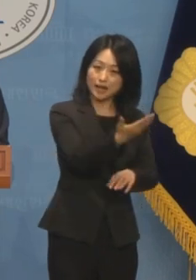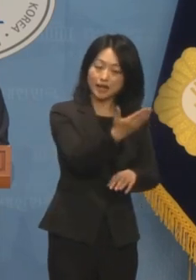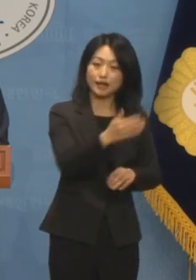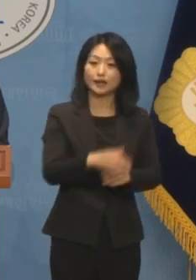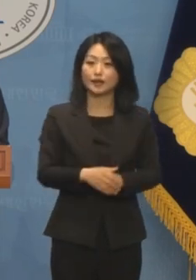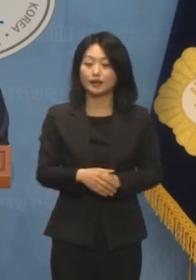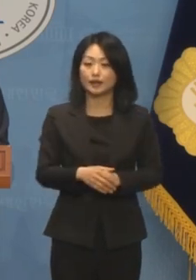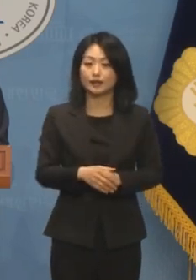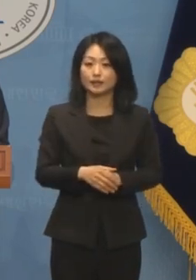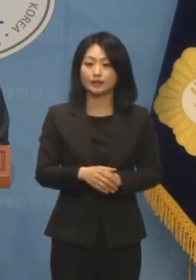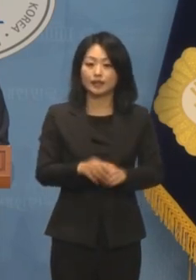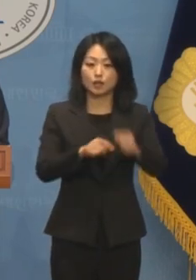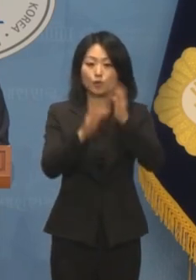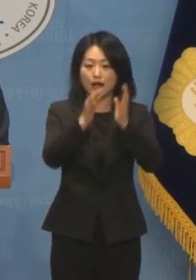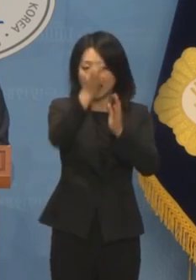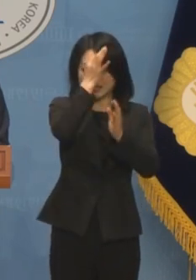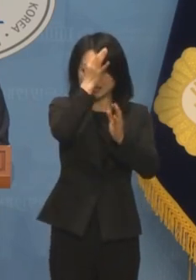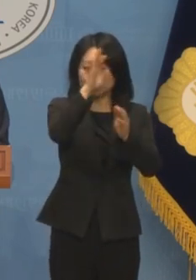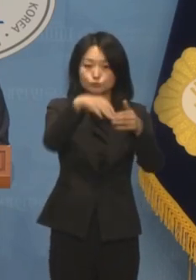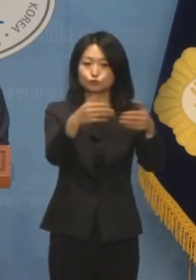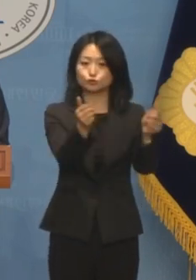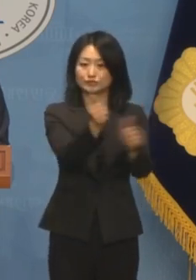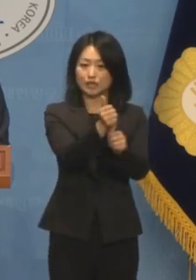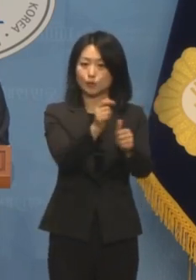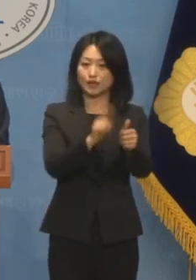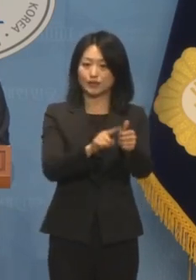강도현 과기정통부 2차관은